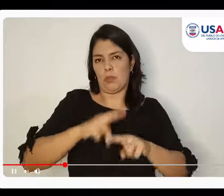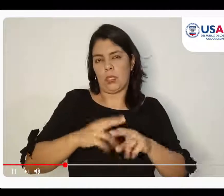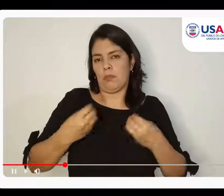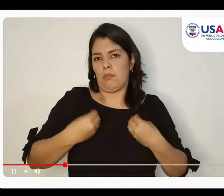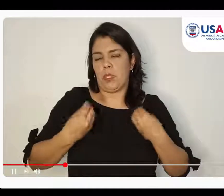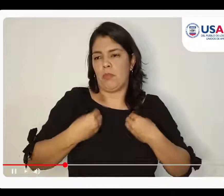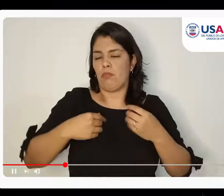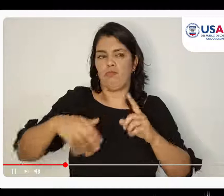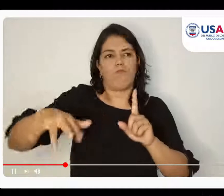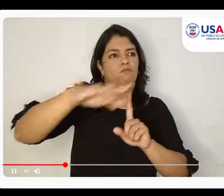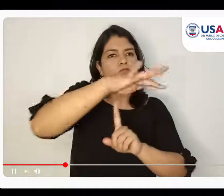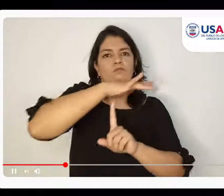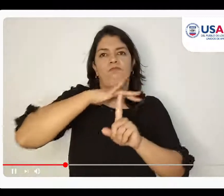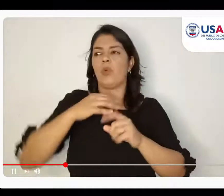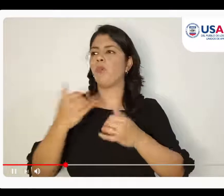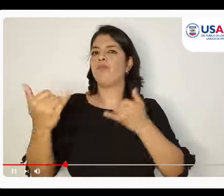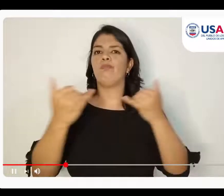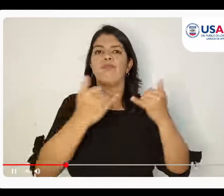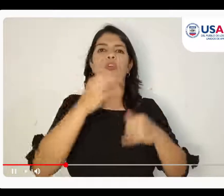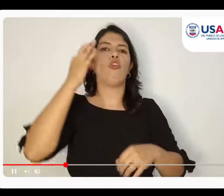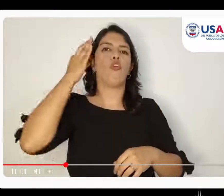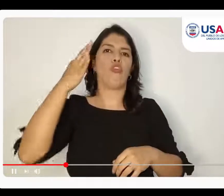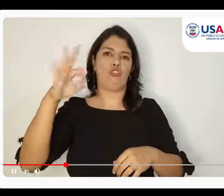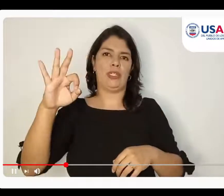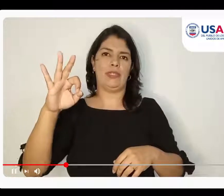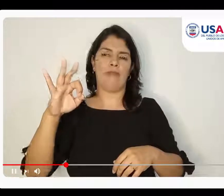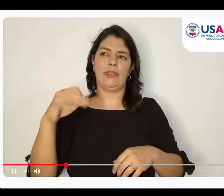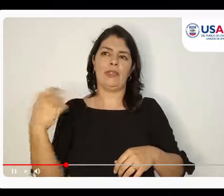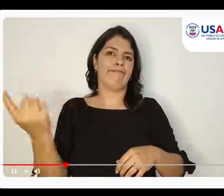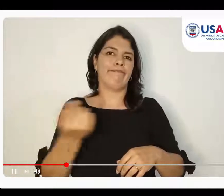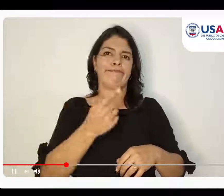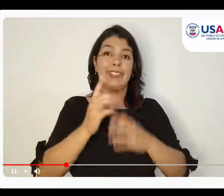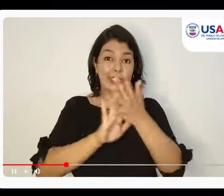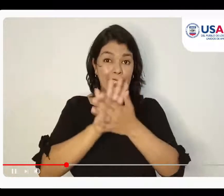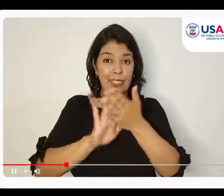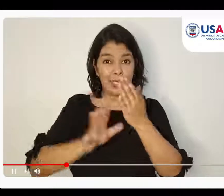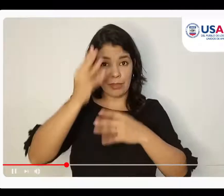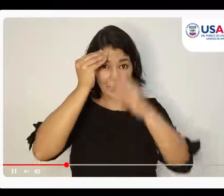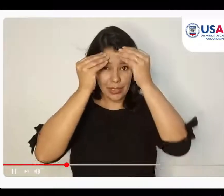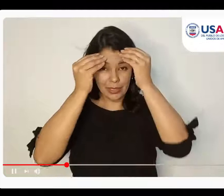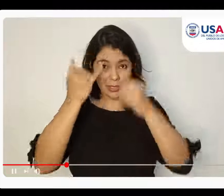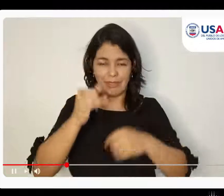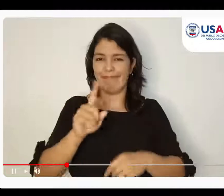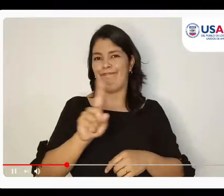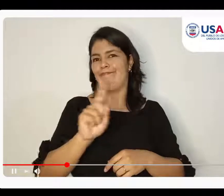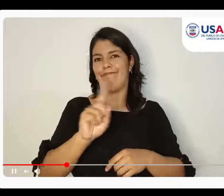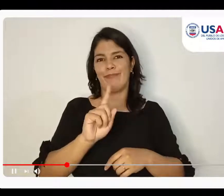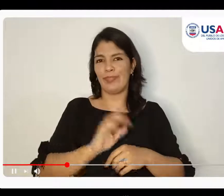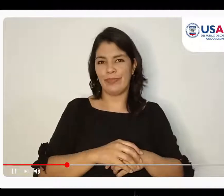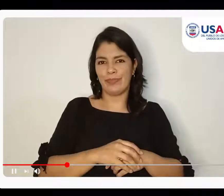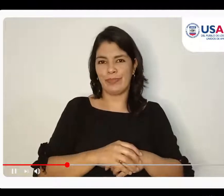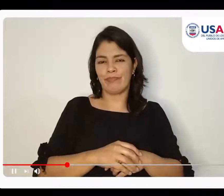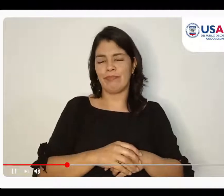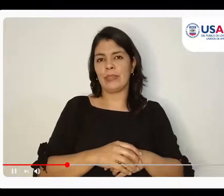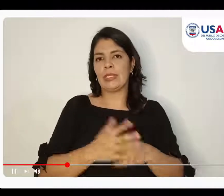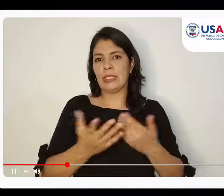desarrollan están rodeados de personas oyentes que posiblemente no saben la lengua de señas por múltiples factores